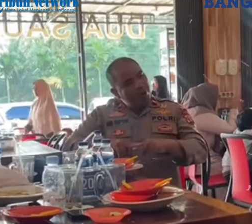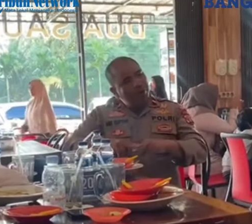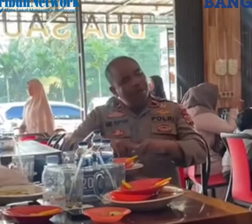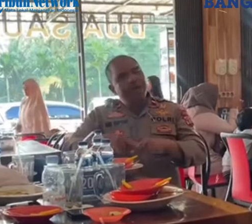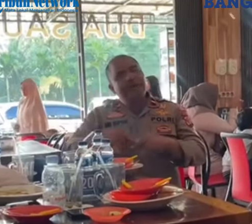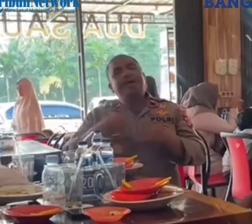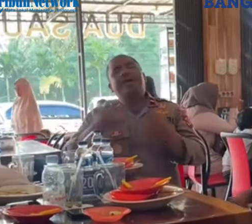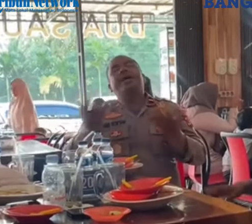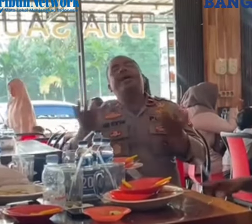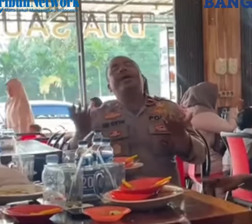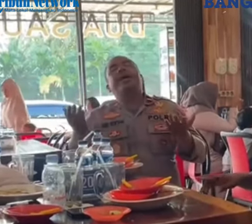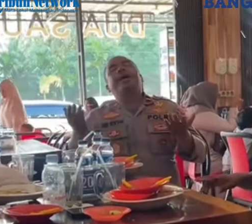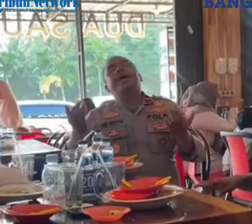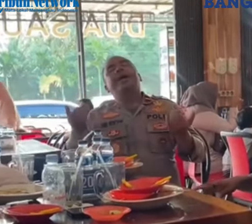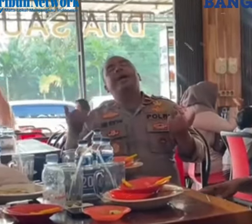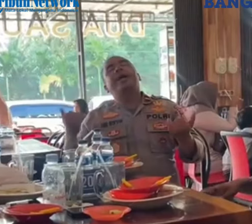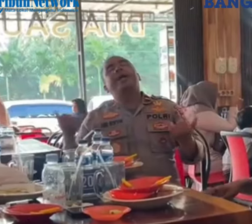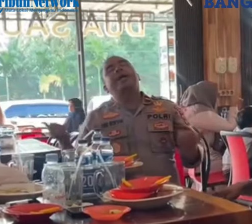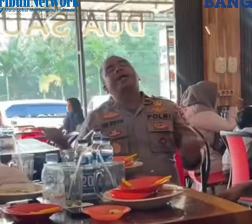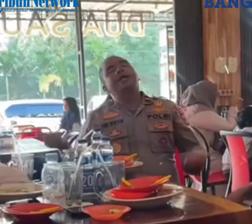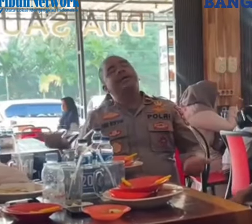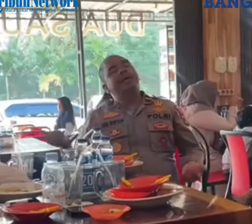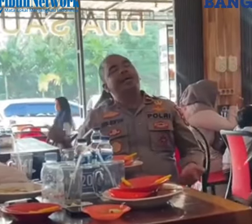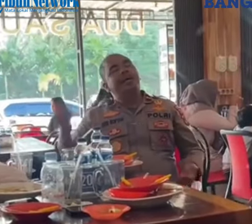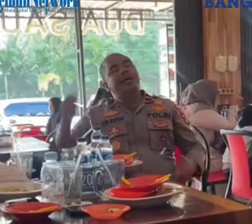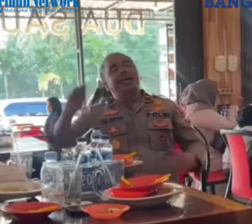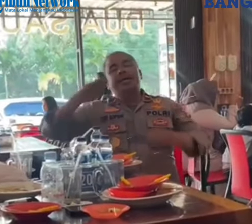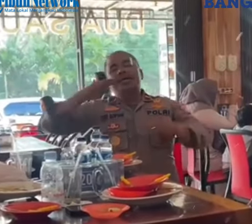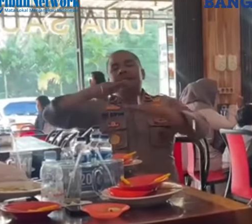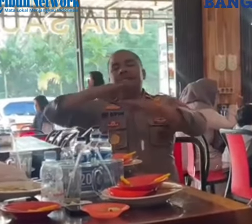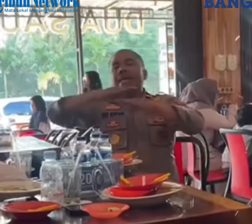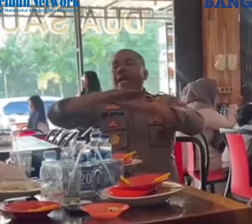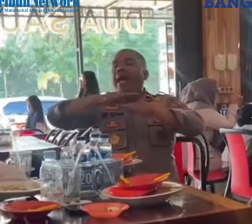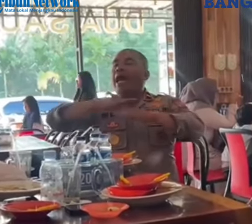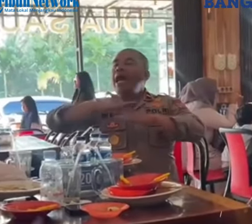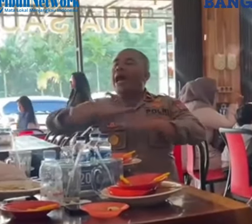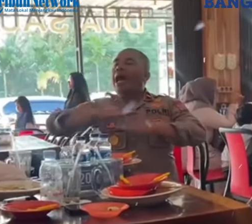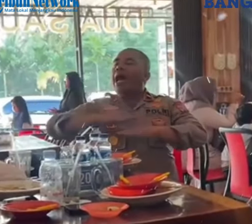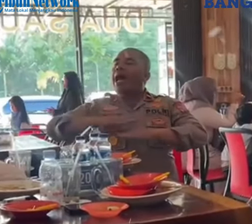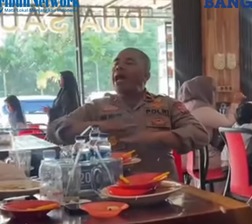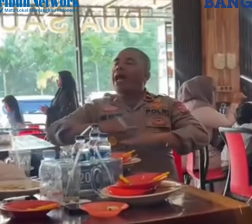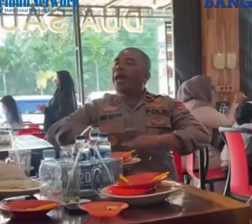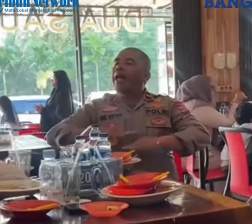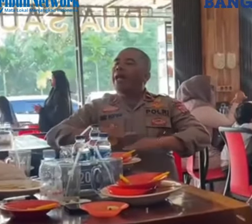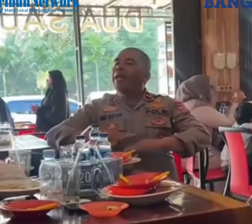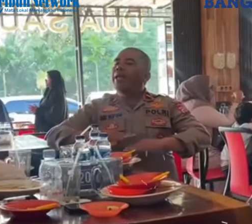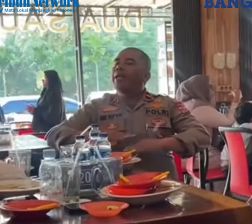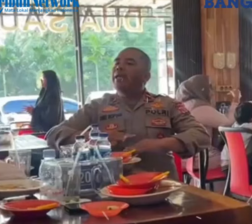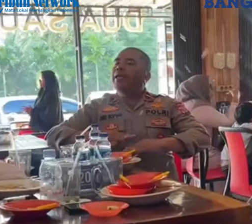juga mendapatkan komentar positif dari warganet. Di antaranya adalah warganet yang mendoakan agar Kapolsek tersebut selalu sehat dan